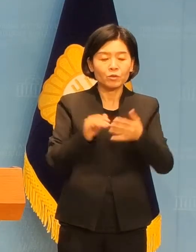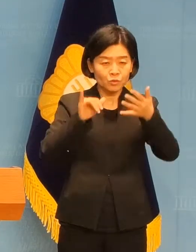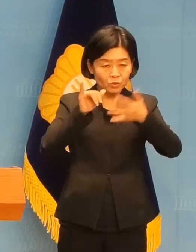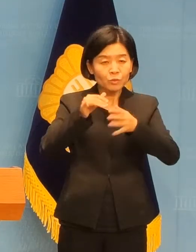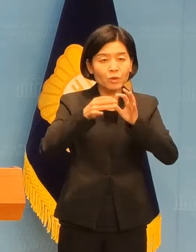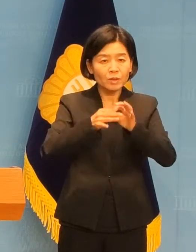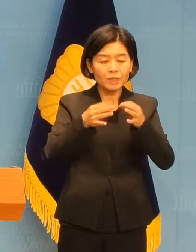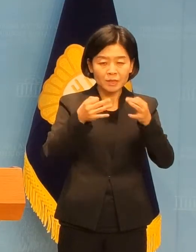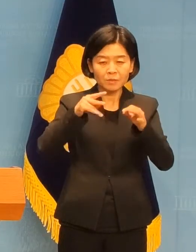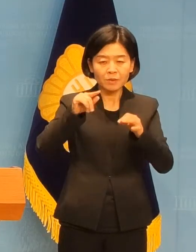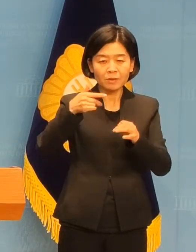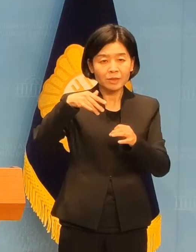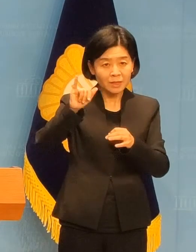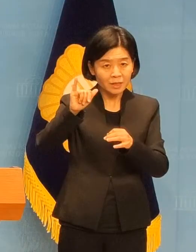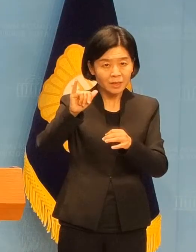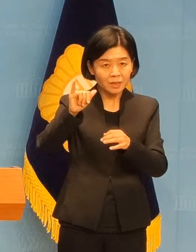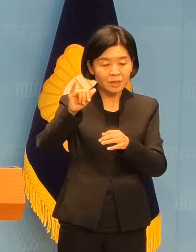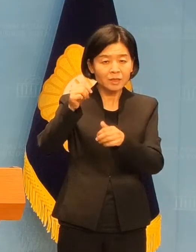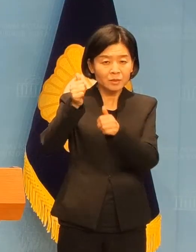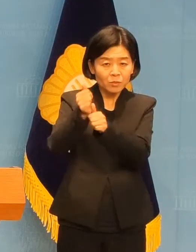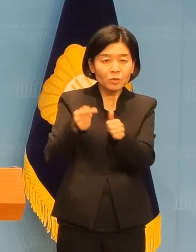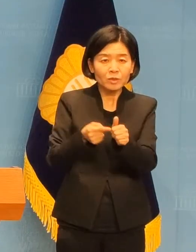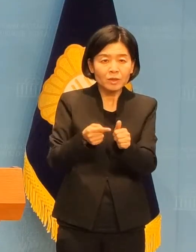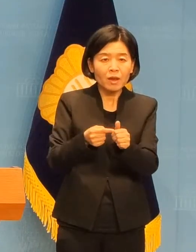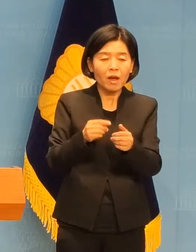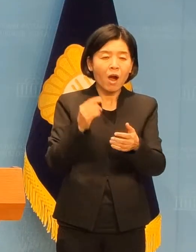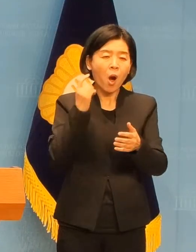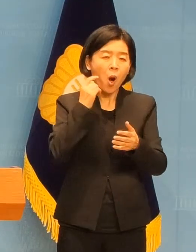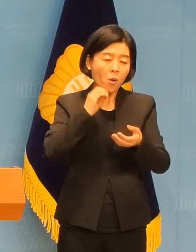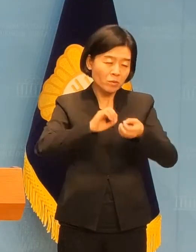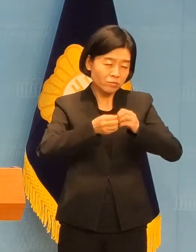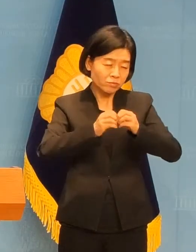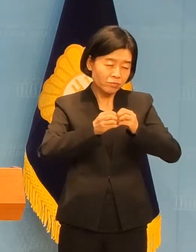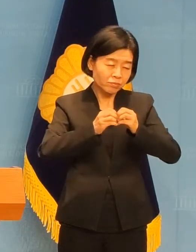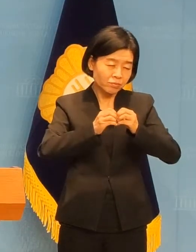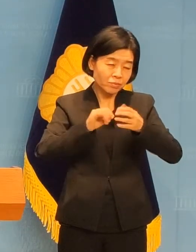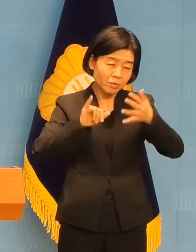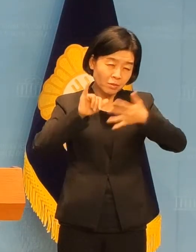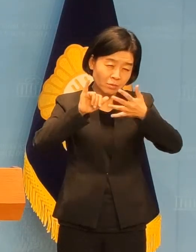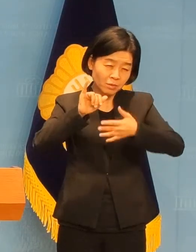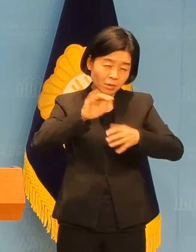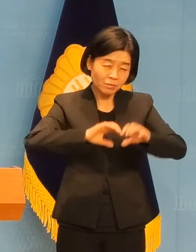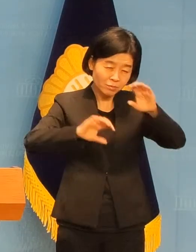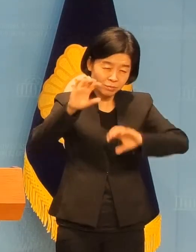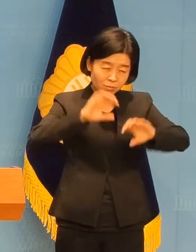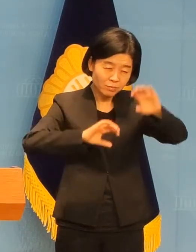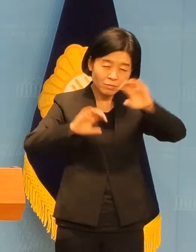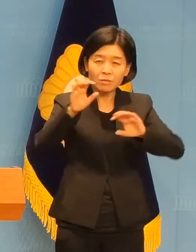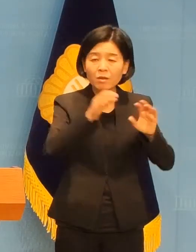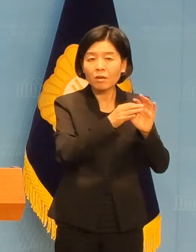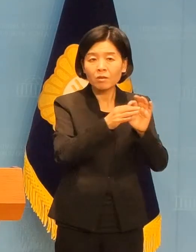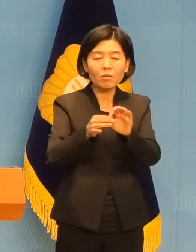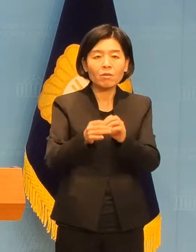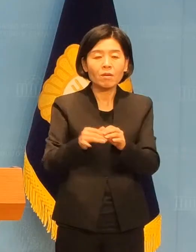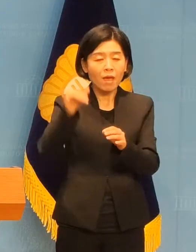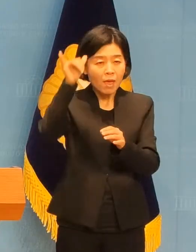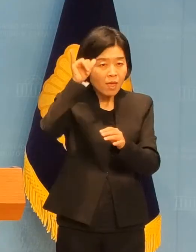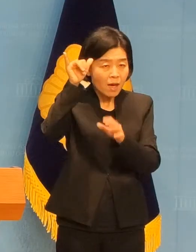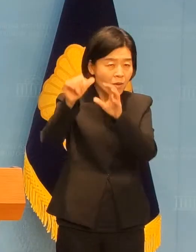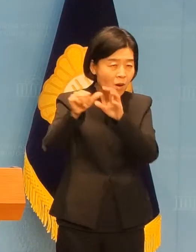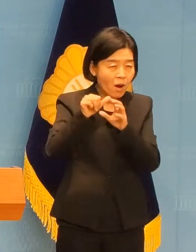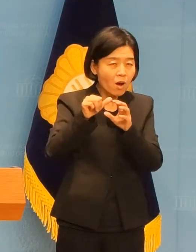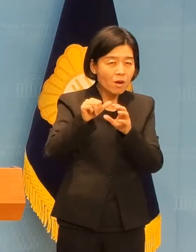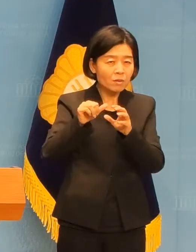김현지 1부속실장을 대상으로 한 허위 조작 영상이 여전히 지속되고 있습니다. 특히 AI 합성 기술을